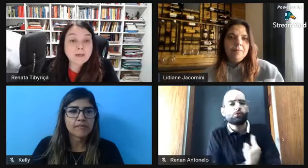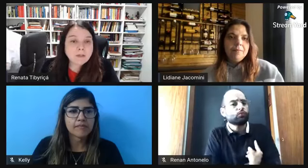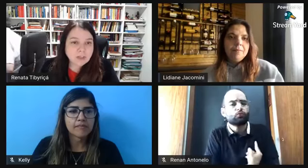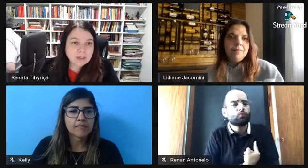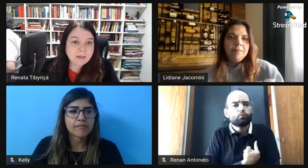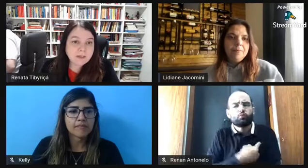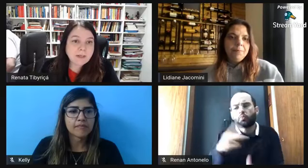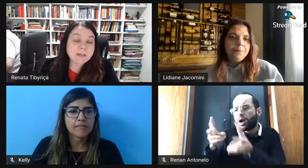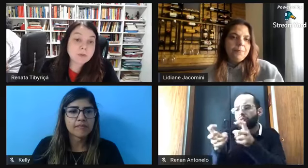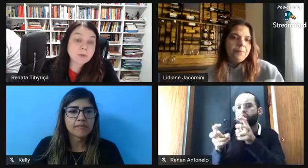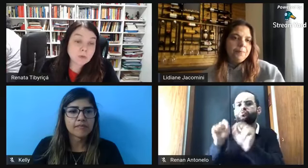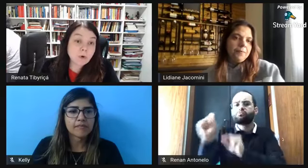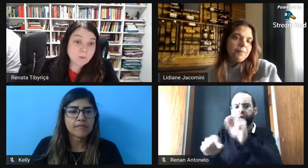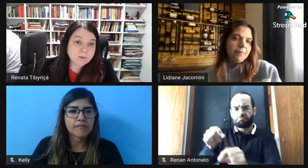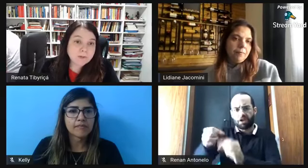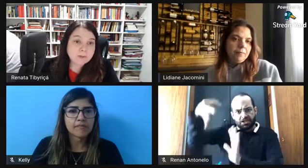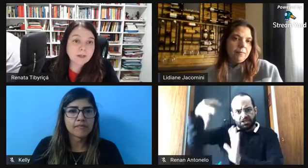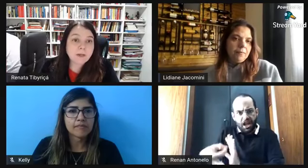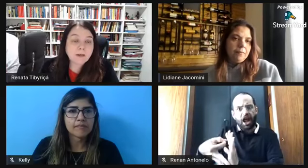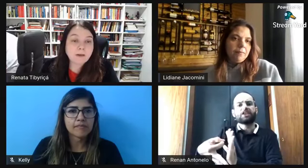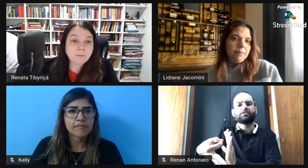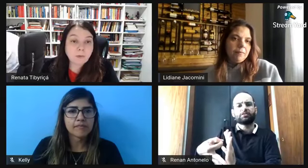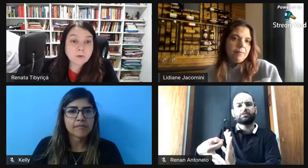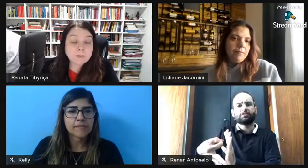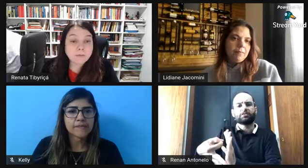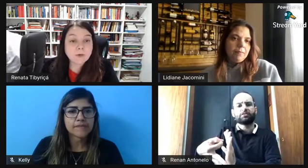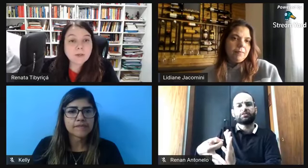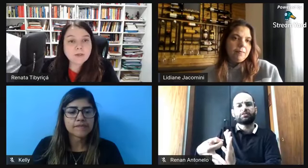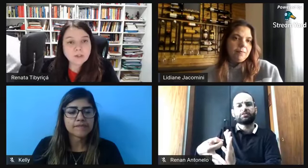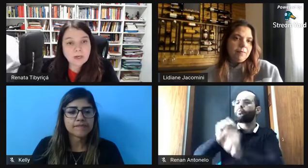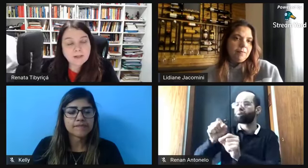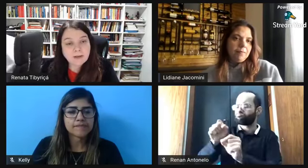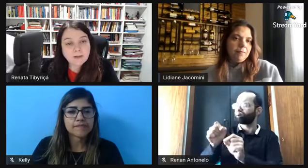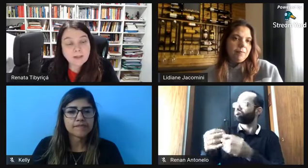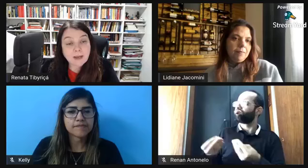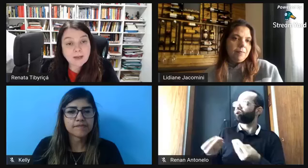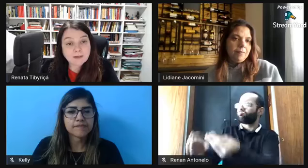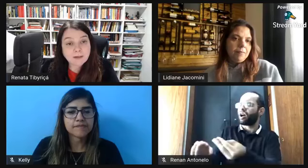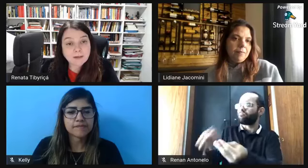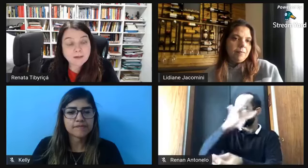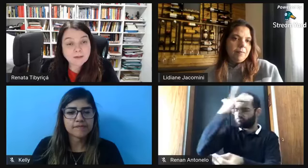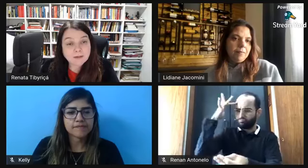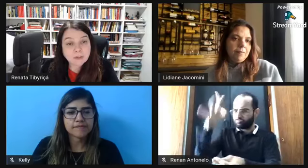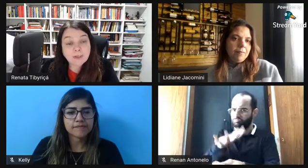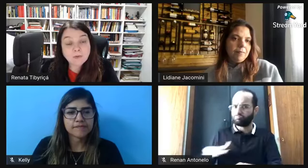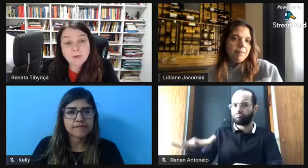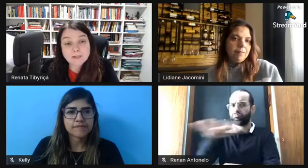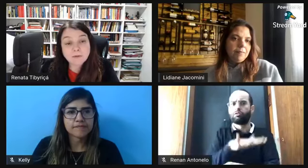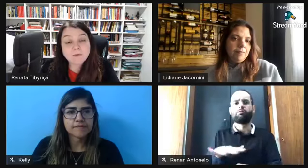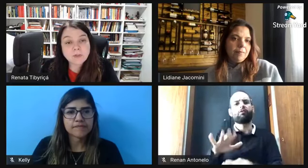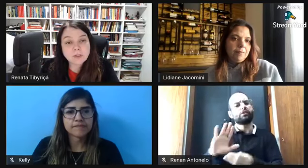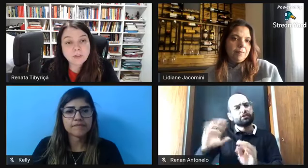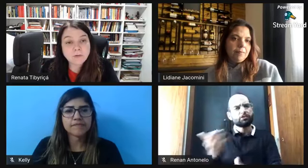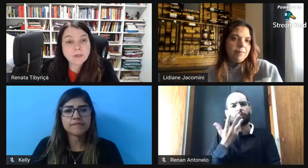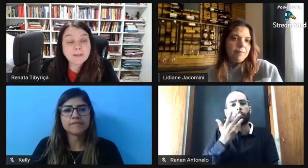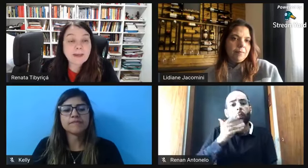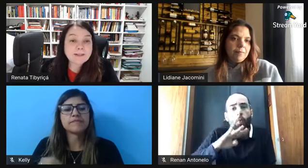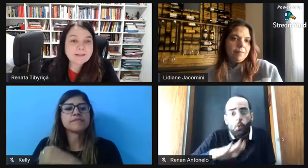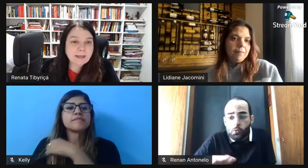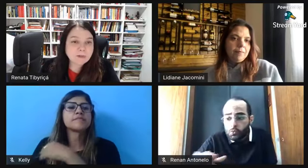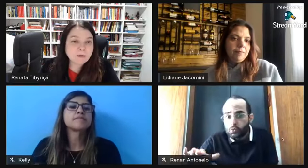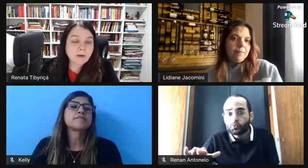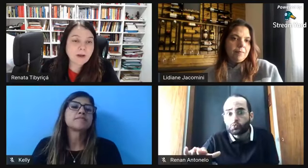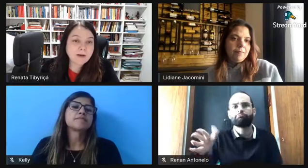a garantir que as pessoas, né, possam, já na educação infantil,